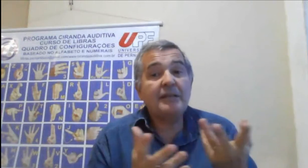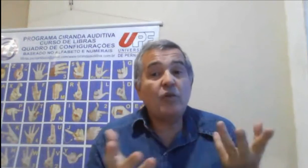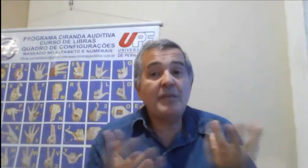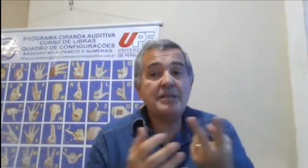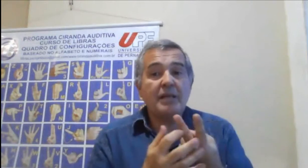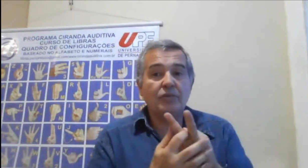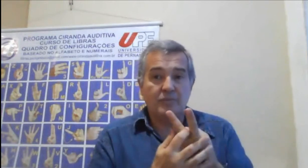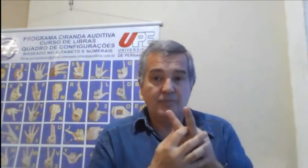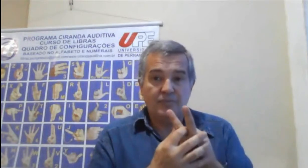gente está começando.